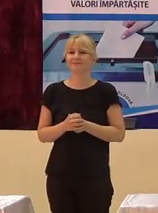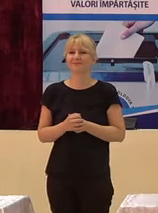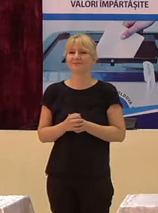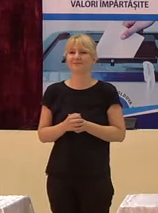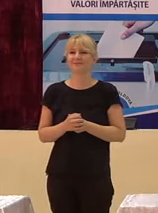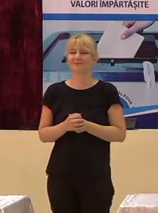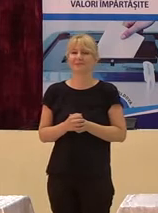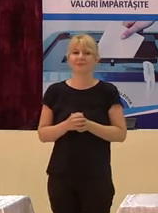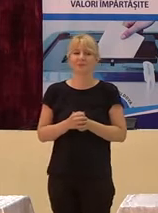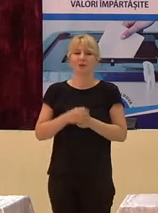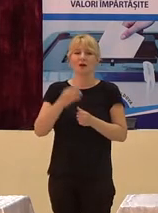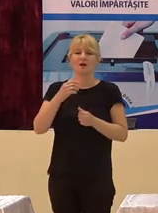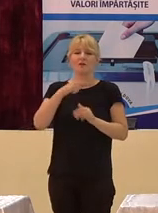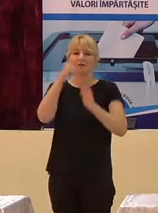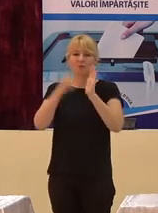Vă rog să...